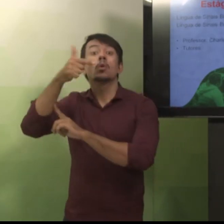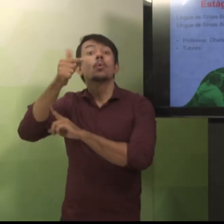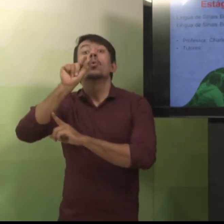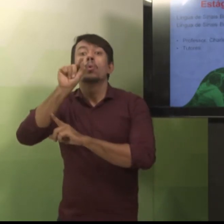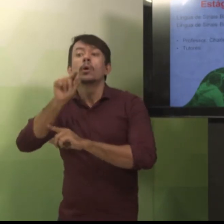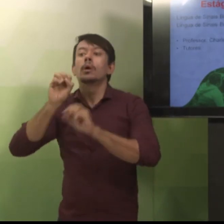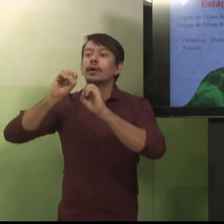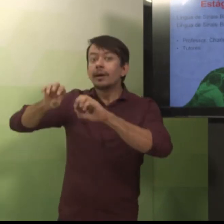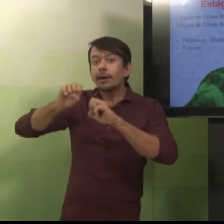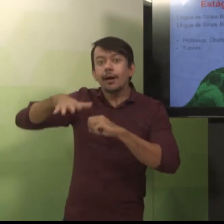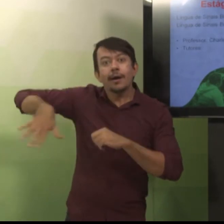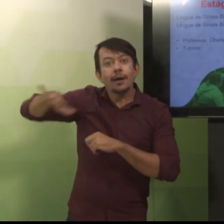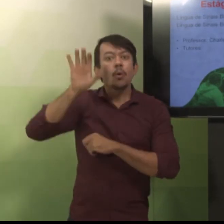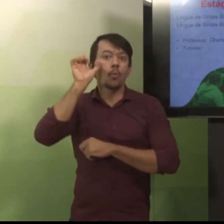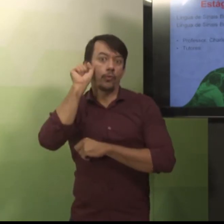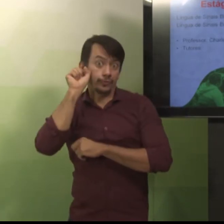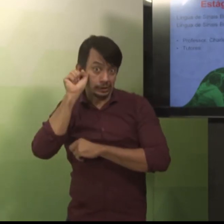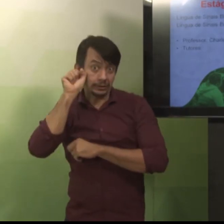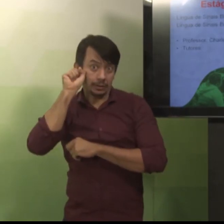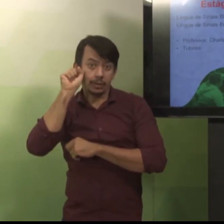e L2, o ensino de ouvintes.